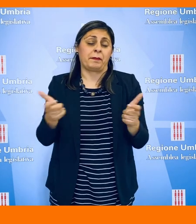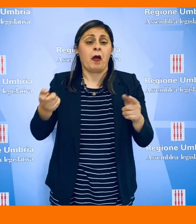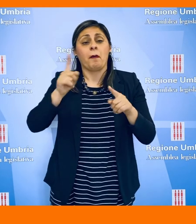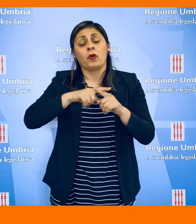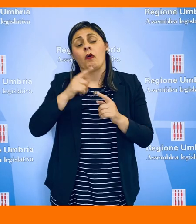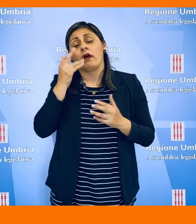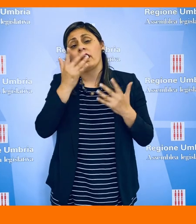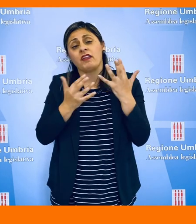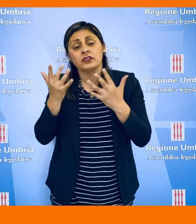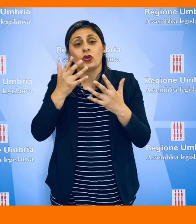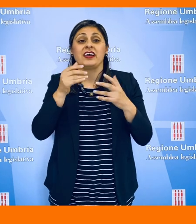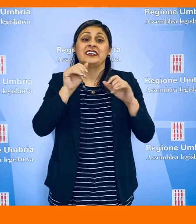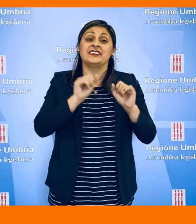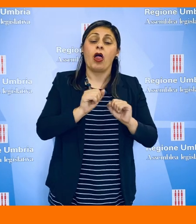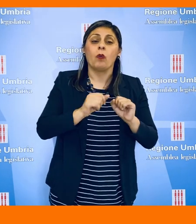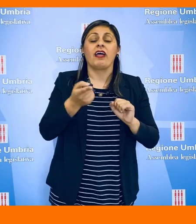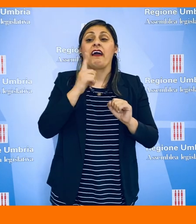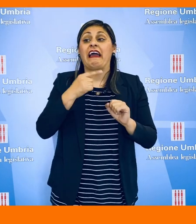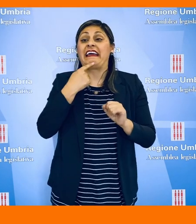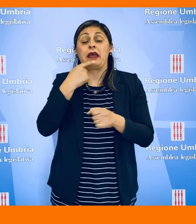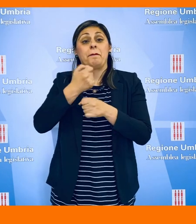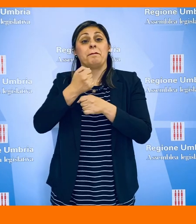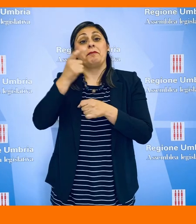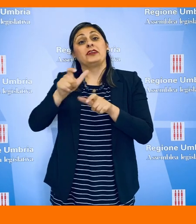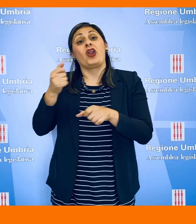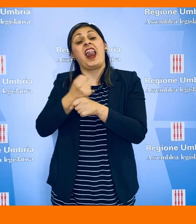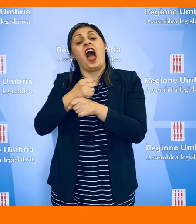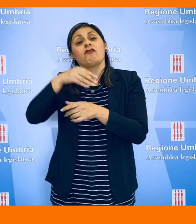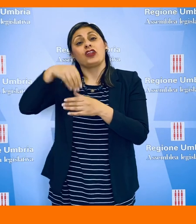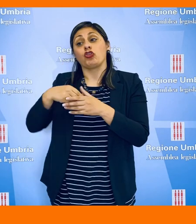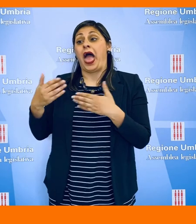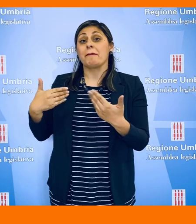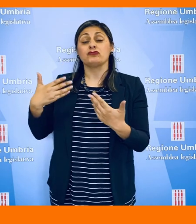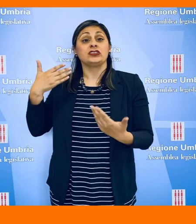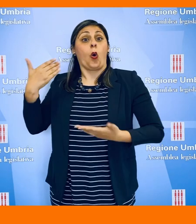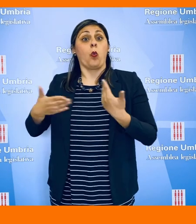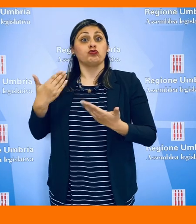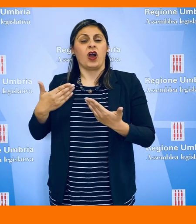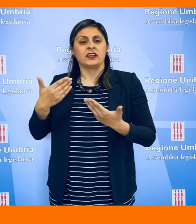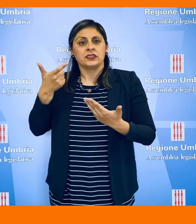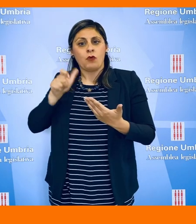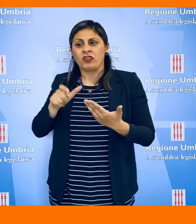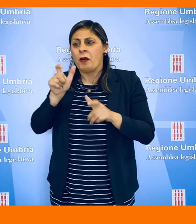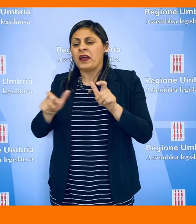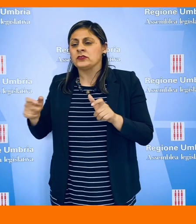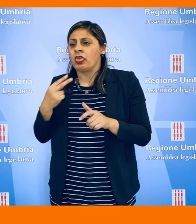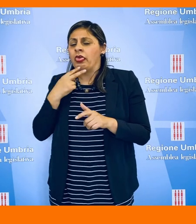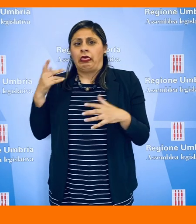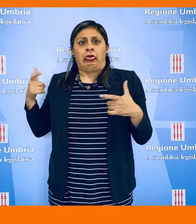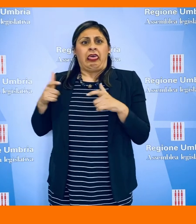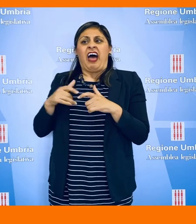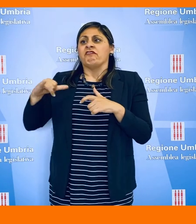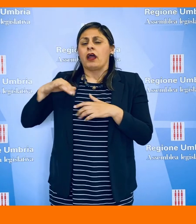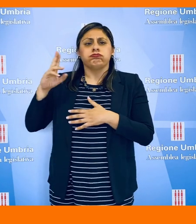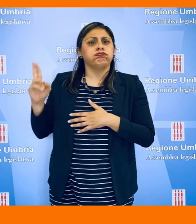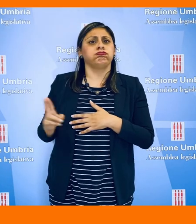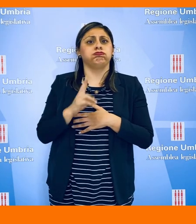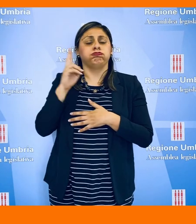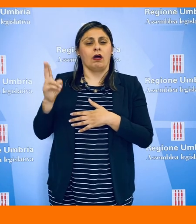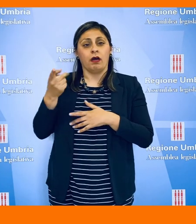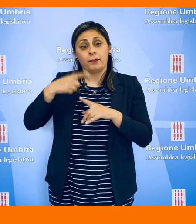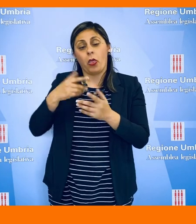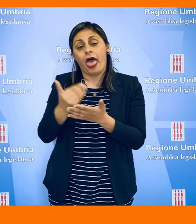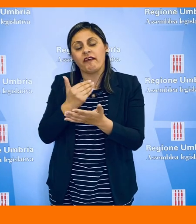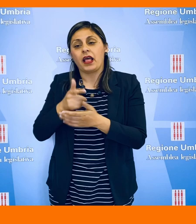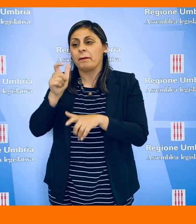sulla salute e la soddisfazione di chi opera nell'emergenza urgenza, con numeri che non consentono neanche di andare in ferie, e per evitare la fuga